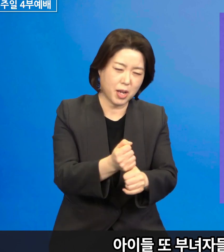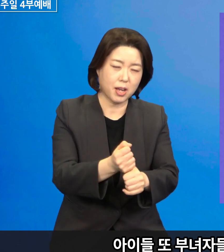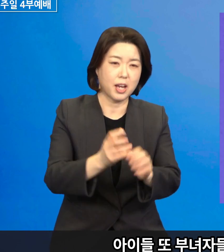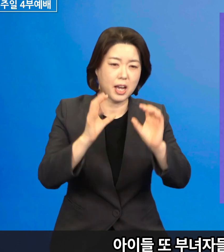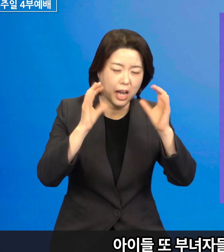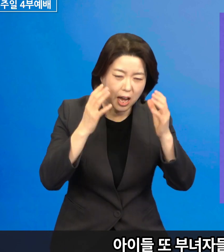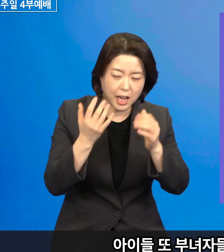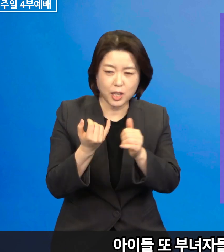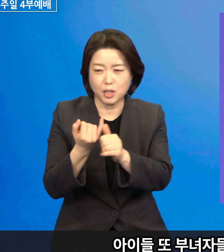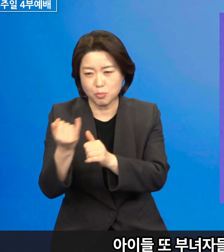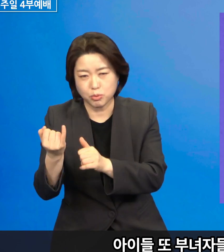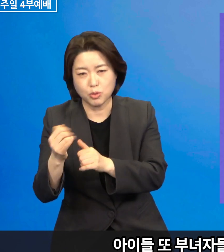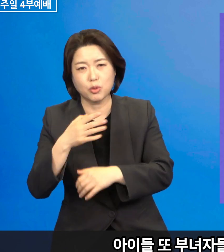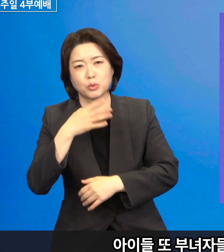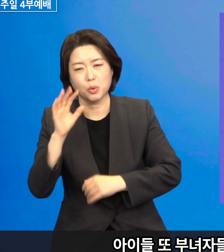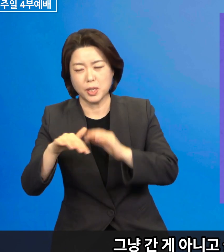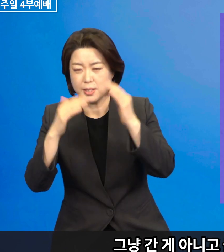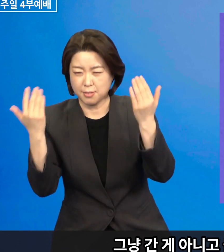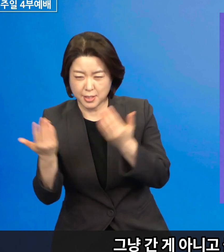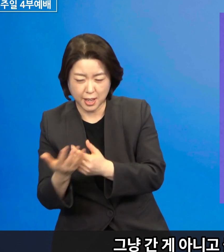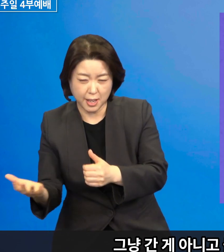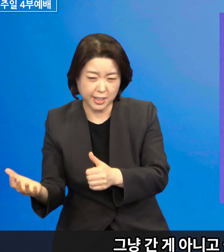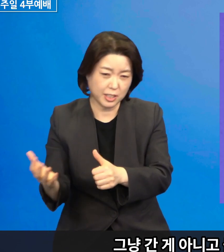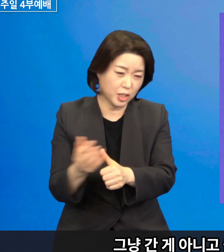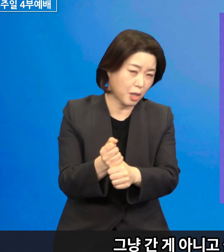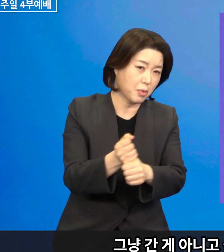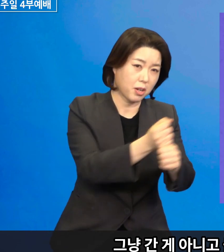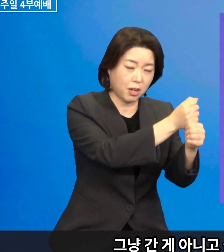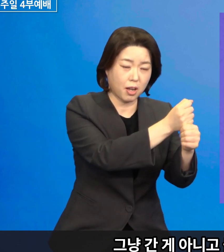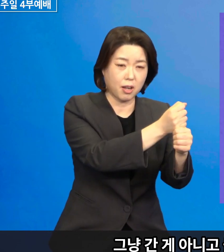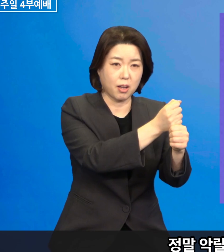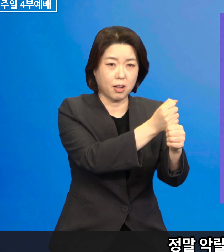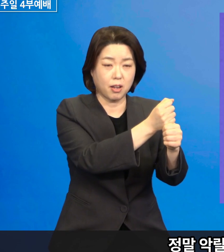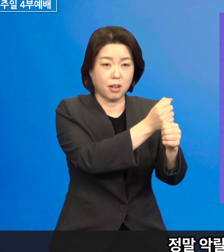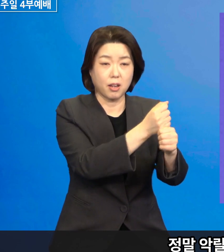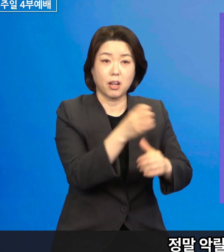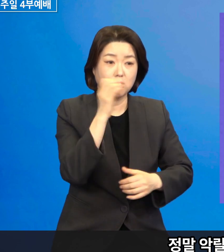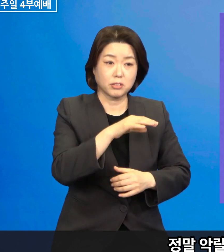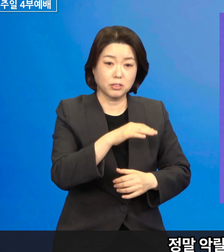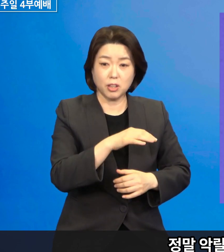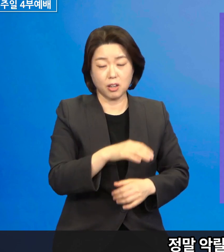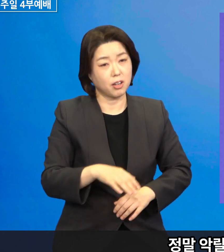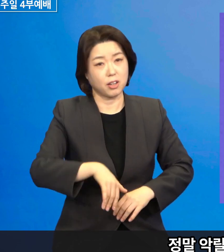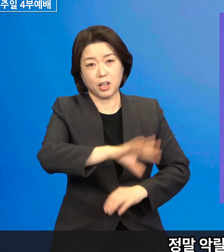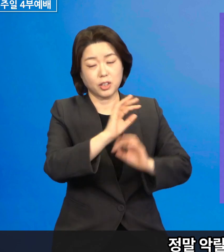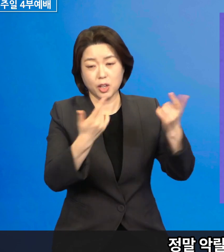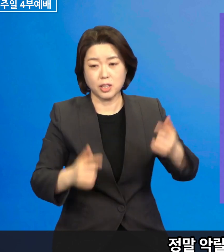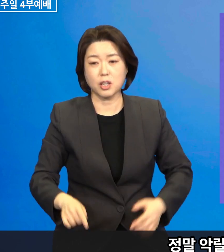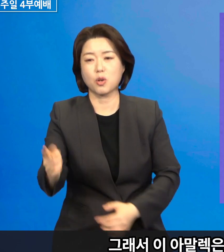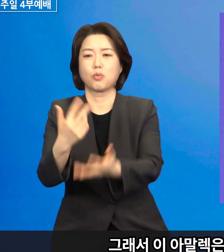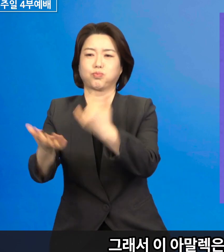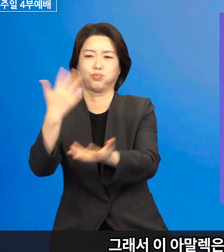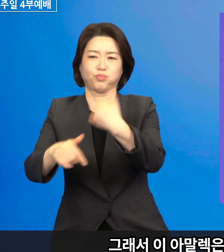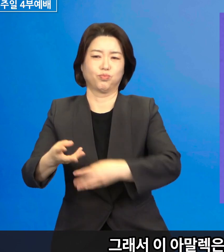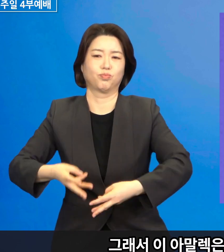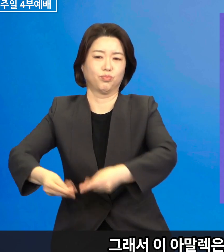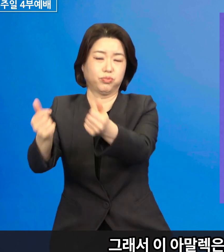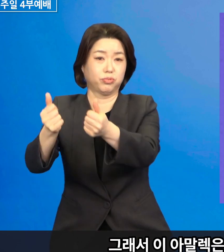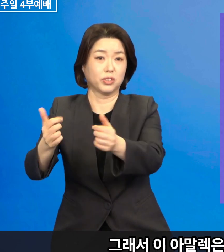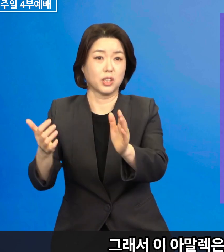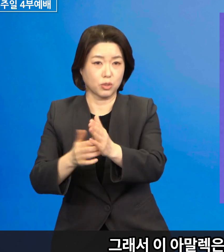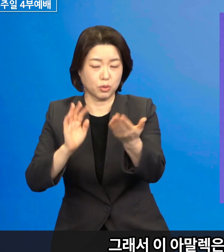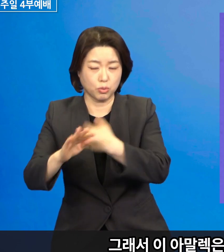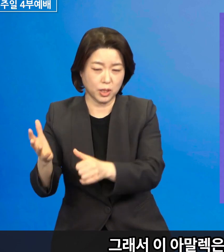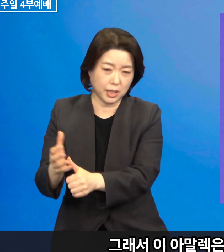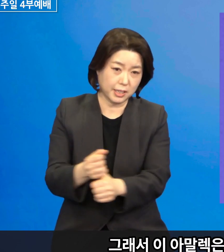부녀자들, 노인들 다 잡아가고 그냥 간 게 아니고 불을 지르고 갔습니다. 정말 악랄한 족속이죠. 그래서 이